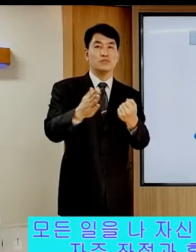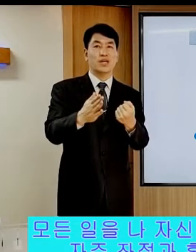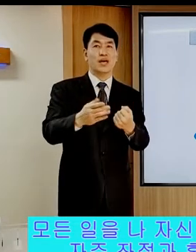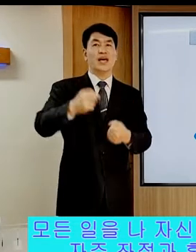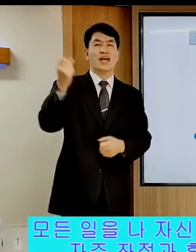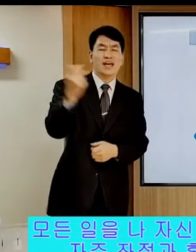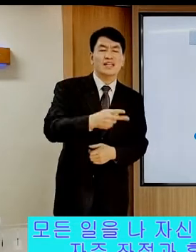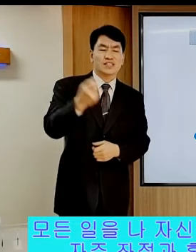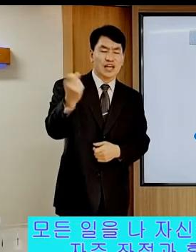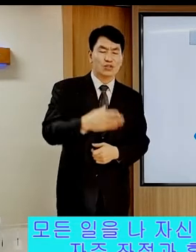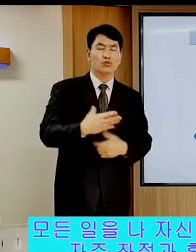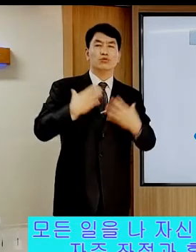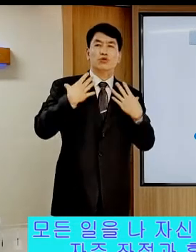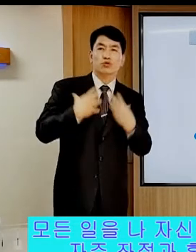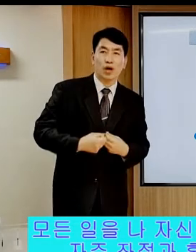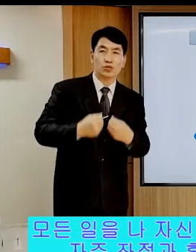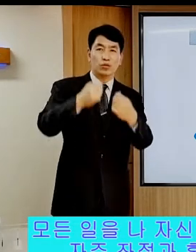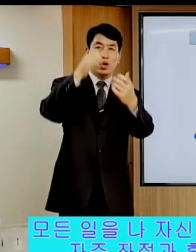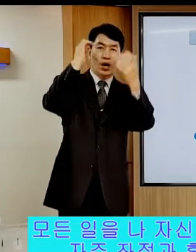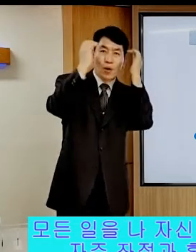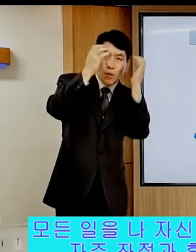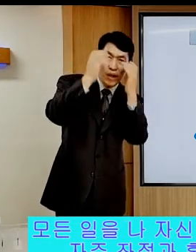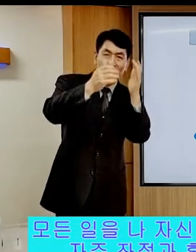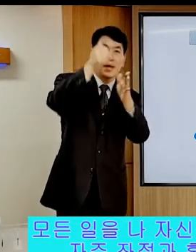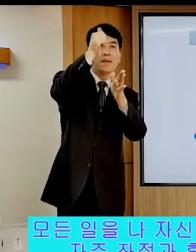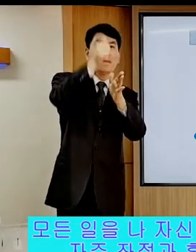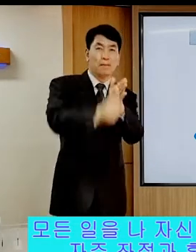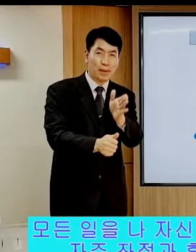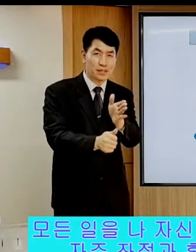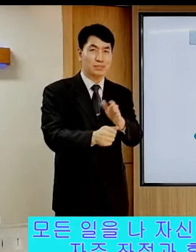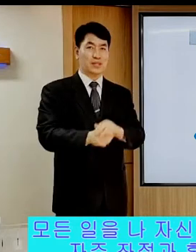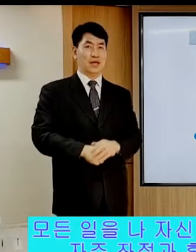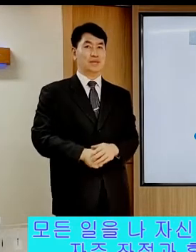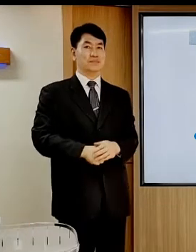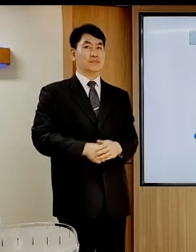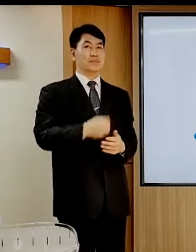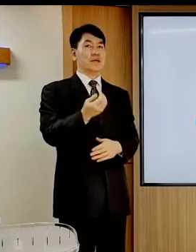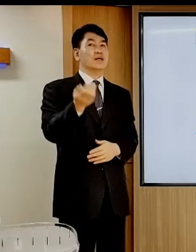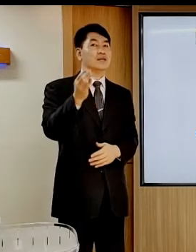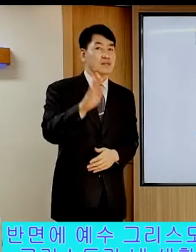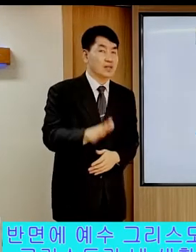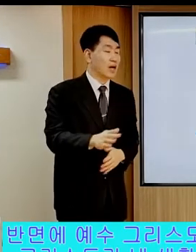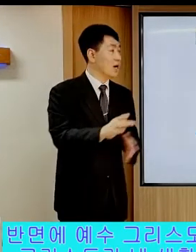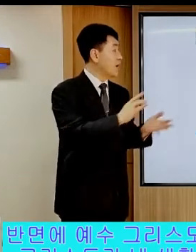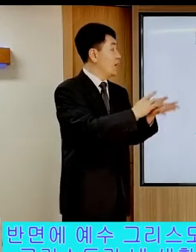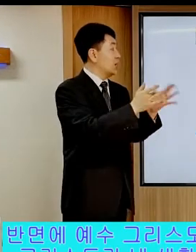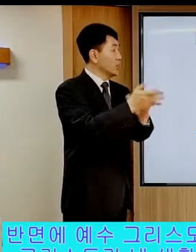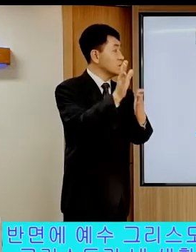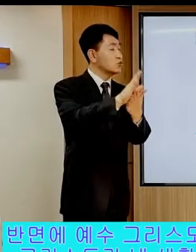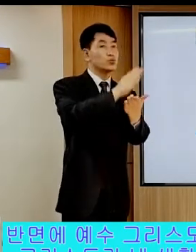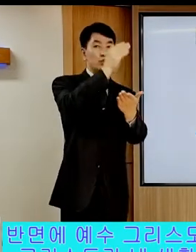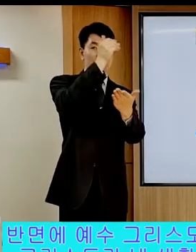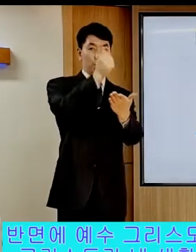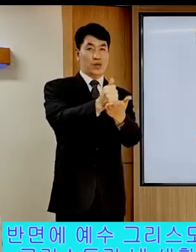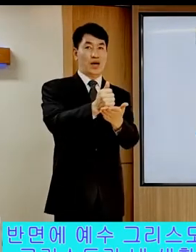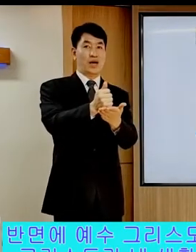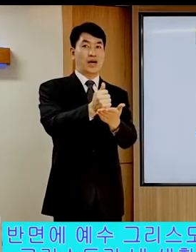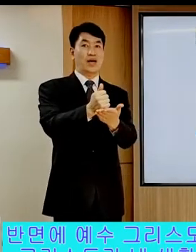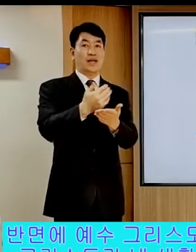때문에 자주 좌절과 혼란에 빠집니다. 그러나 예수 그리스도가